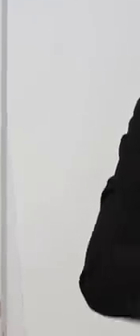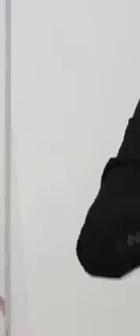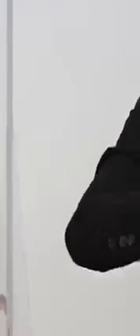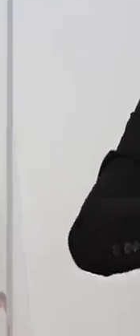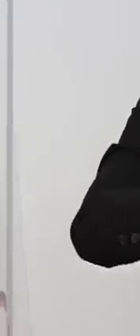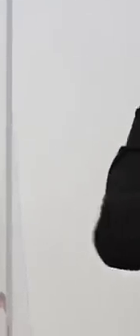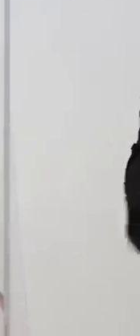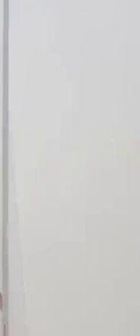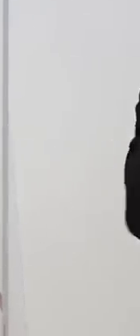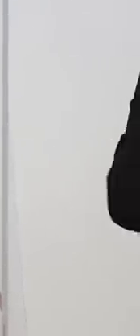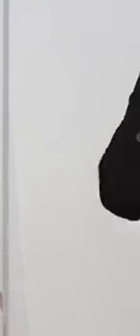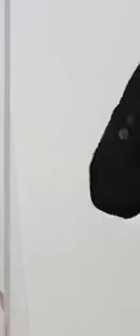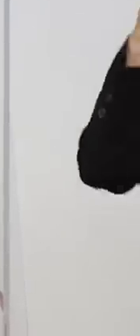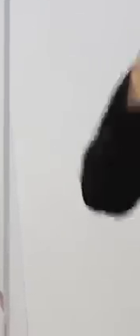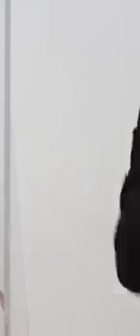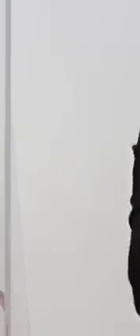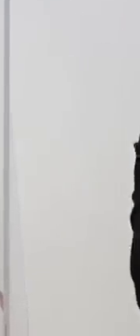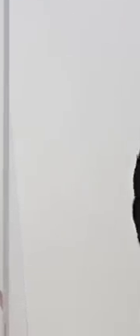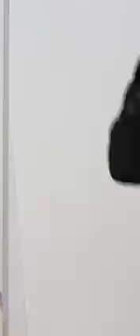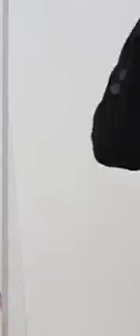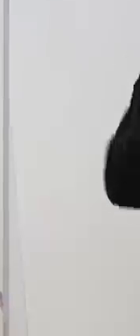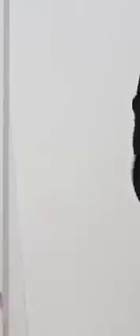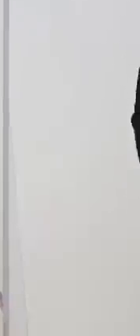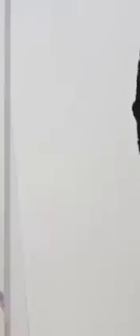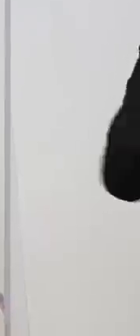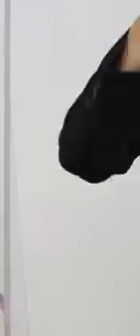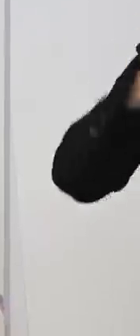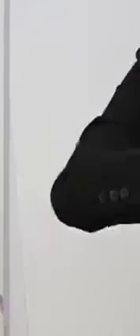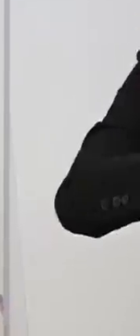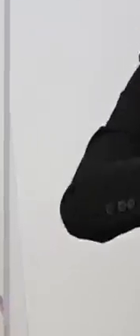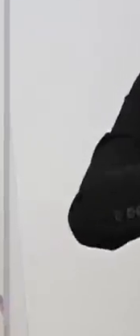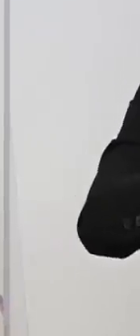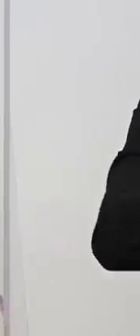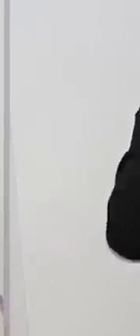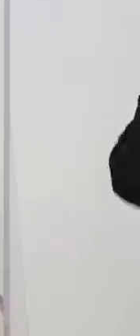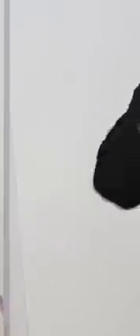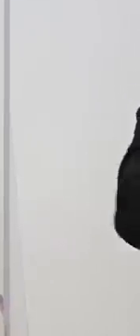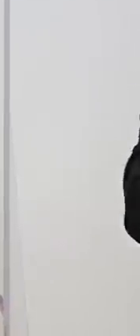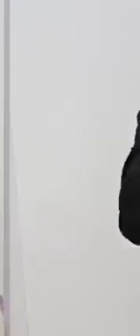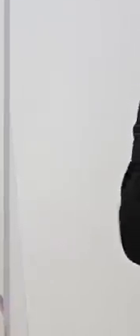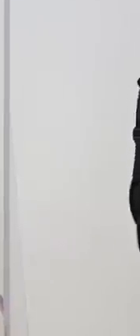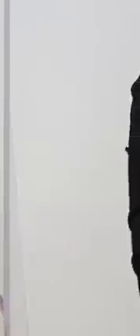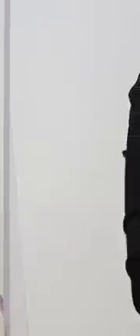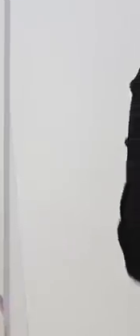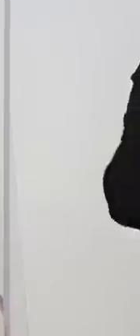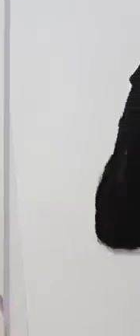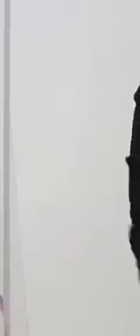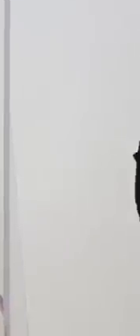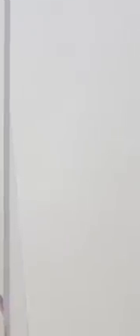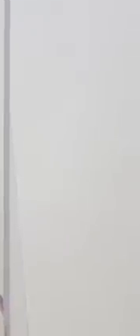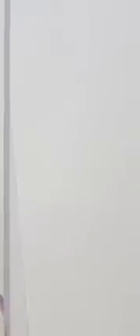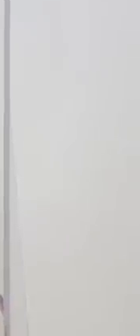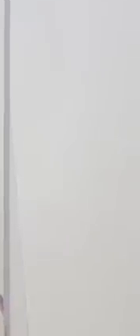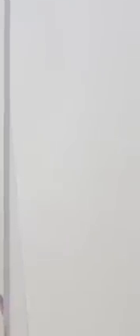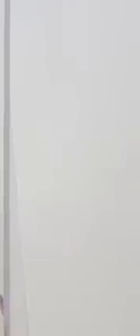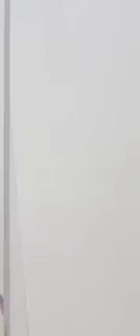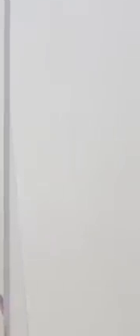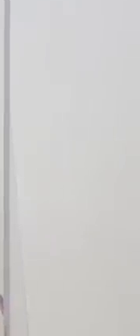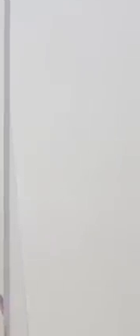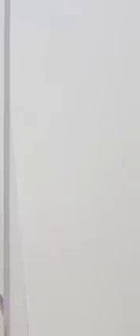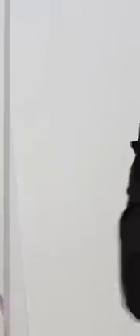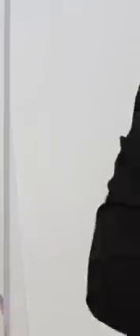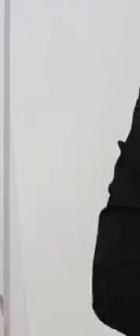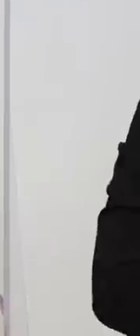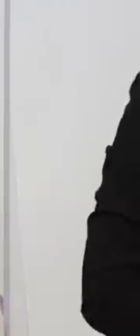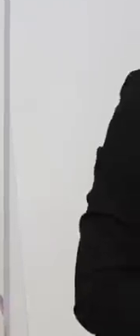초 미국에 있는 발사장으로의 이송을 앞두고 우크라이나 전쟁 여파로 다누리를 발사장까지 수송할